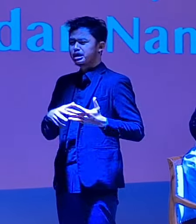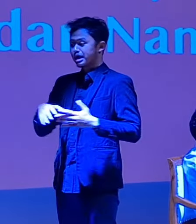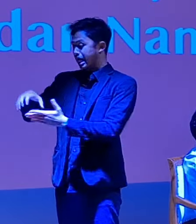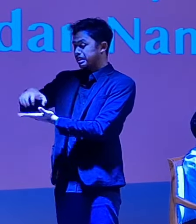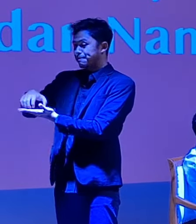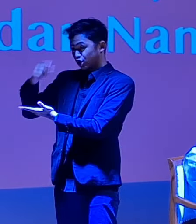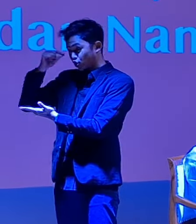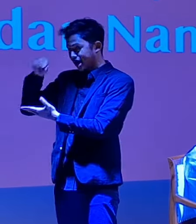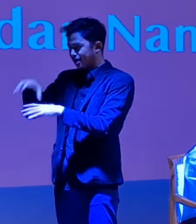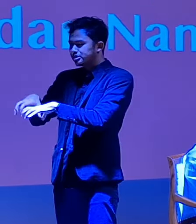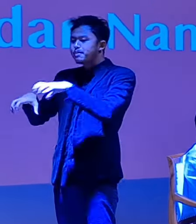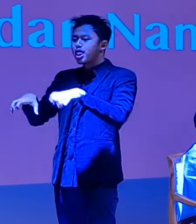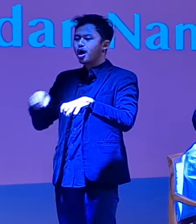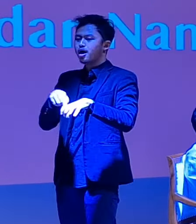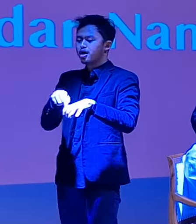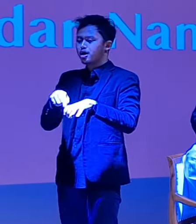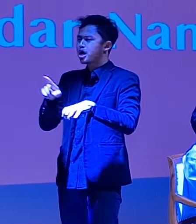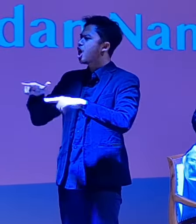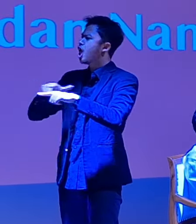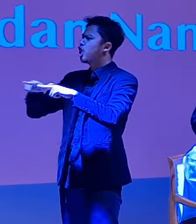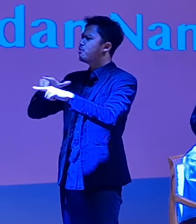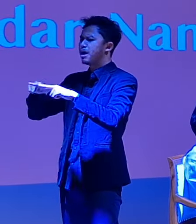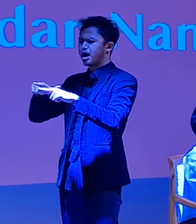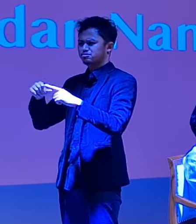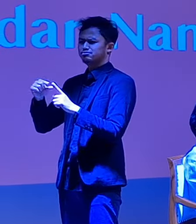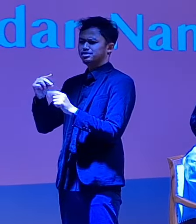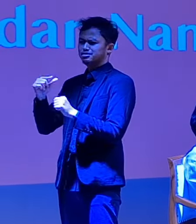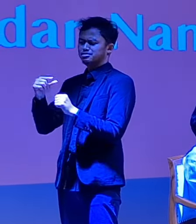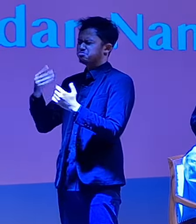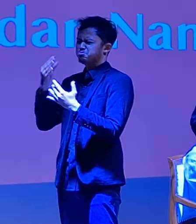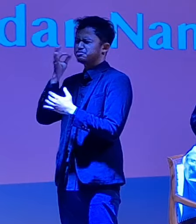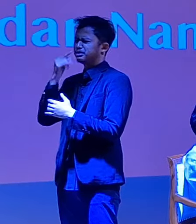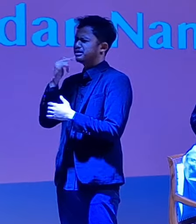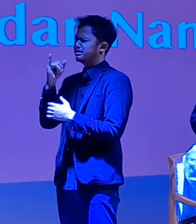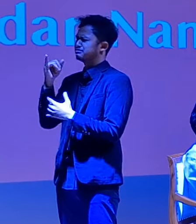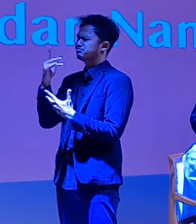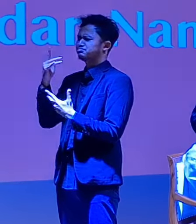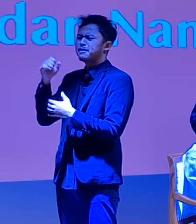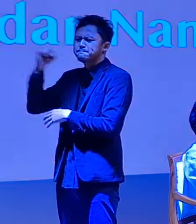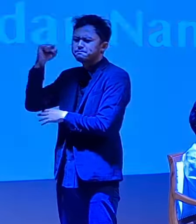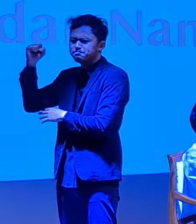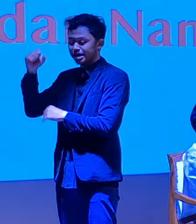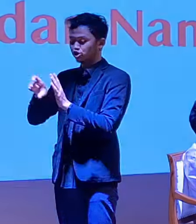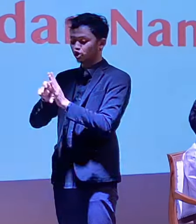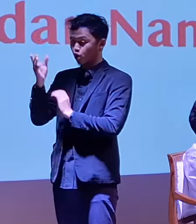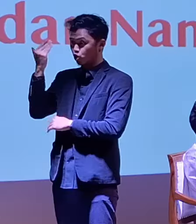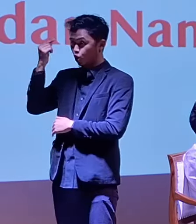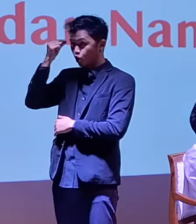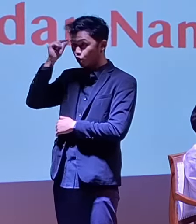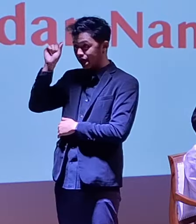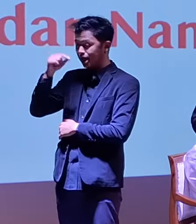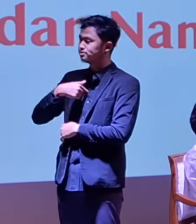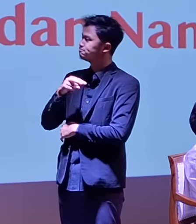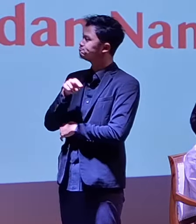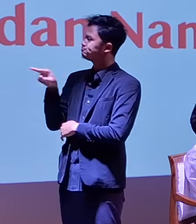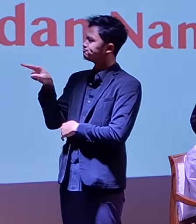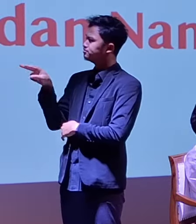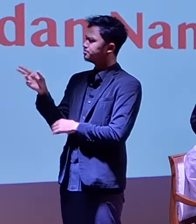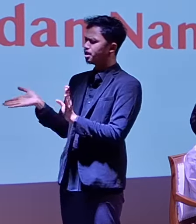setiap tahun selalu ada lomba deklamasi misalnya. Jadi sebelum saya ke gelanggang ketika kuliah, saya itu bolak-balik ke